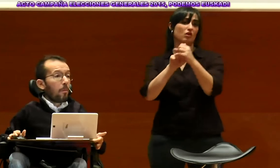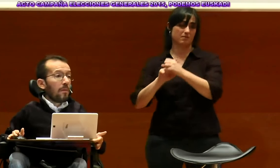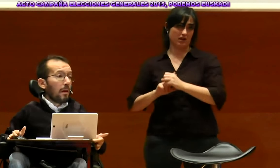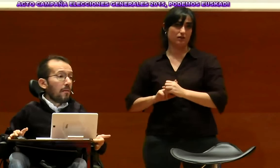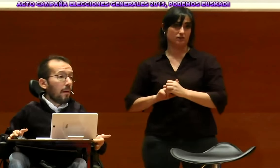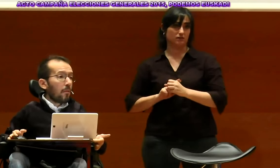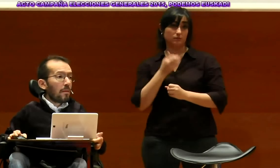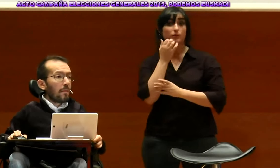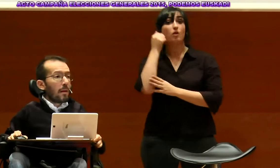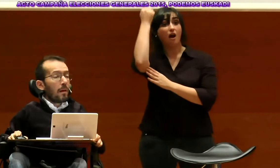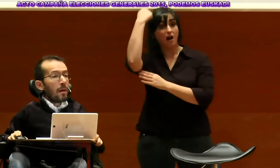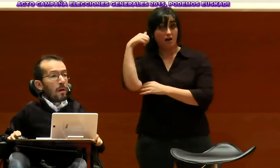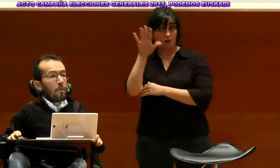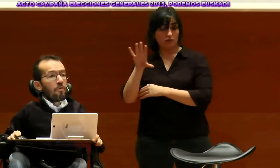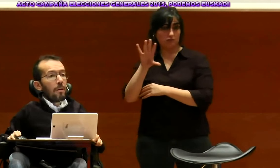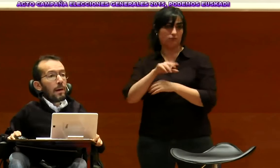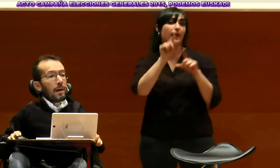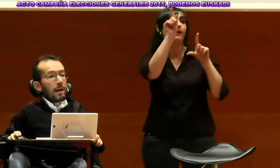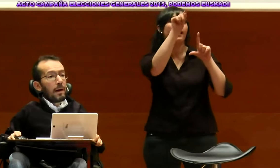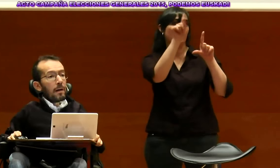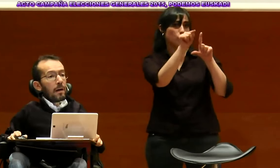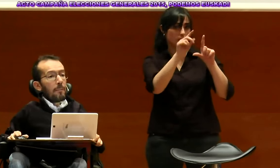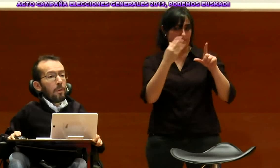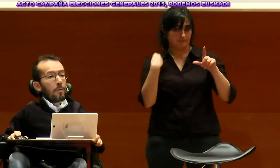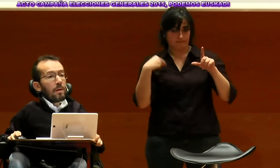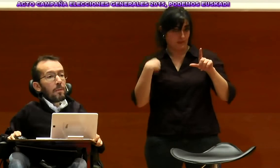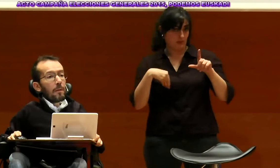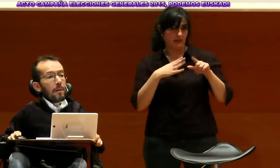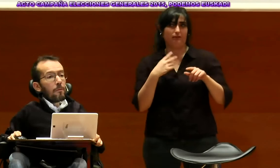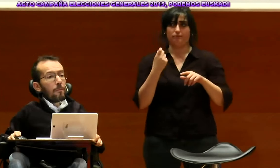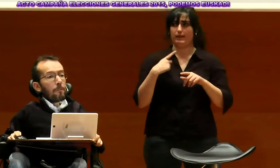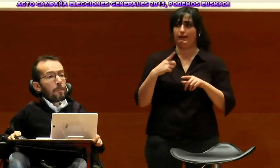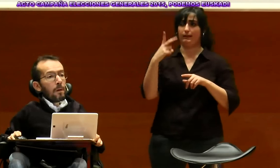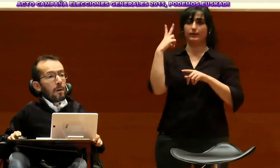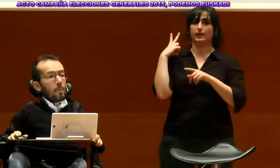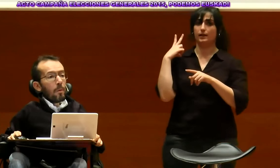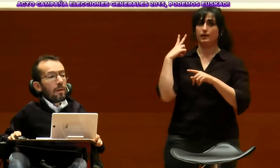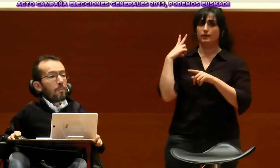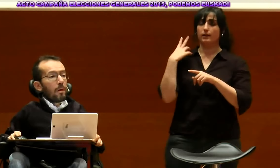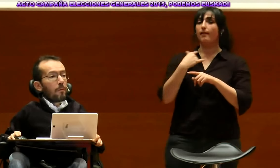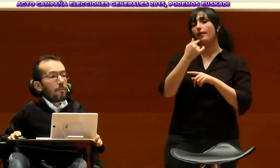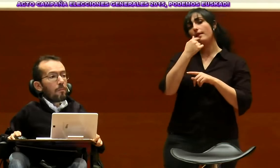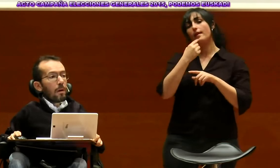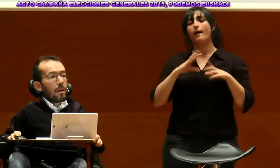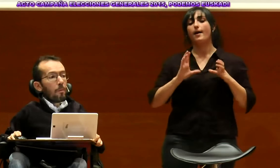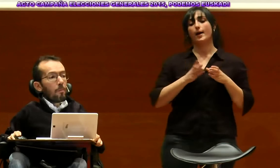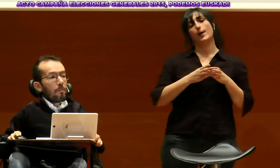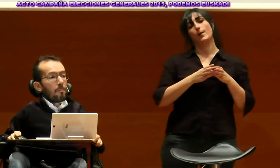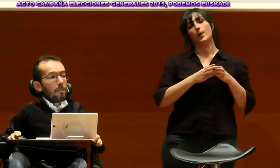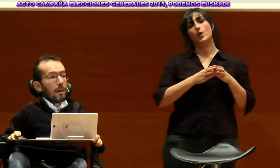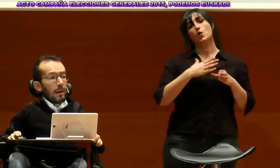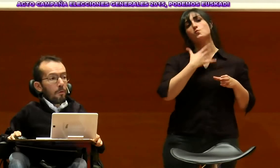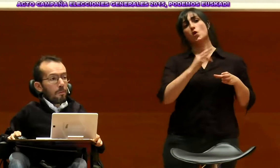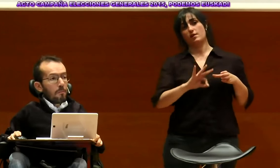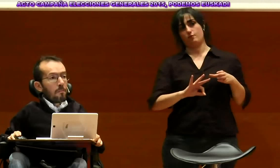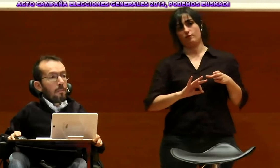misma encuesta que ha salido antes de ayer nos daba a Podemos y a Ciudadanos 9 diputados a cada uno